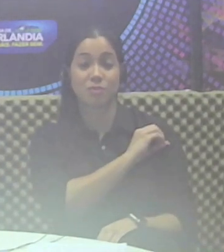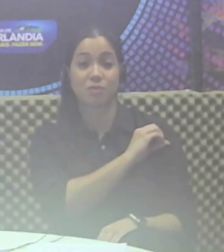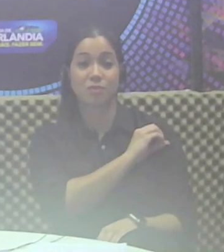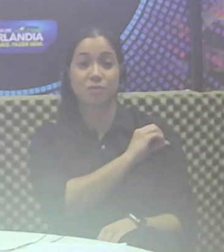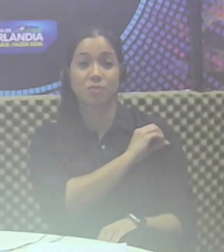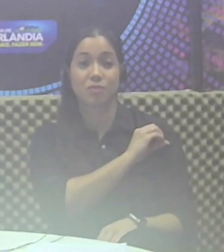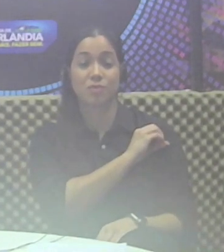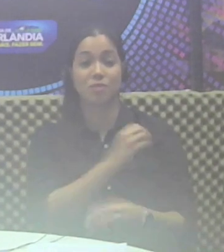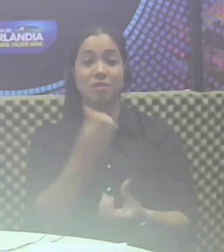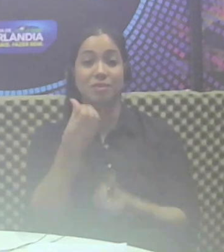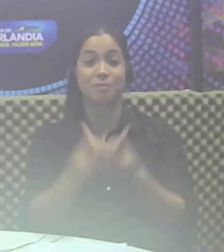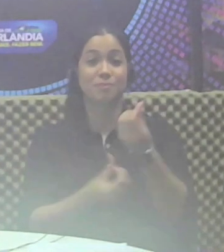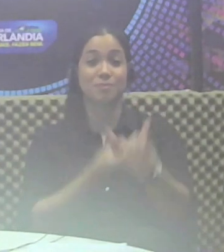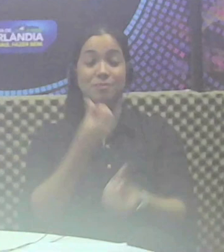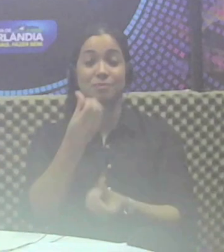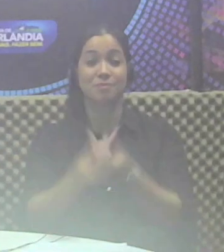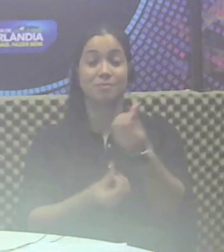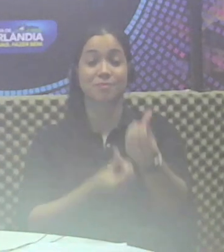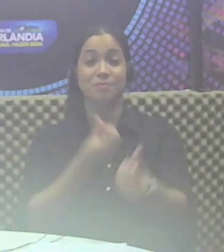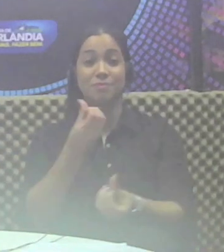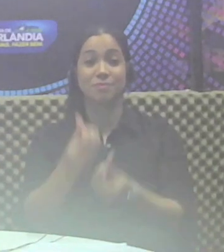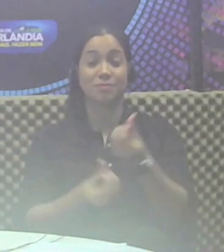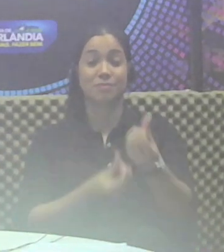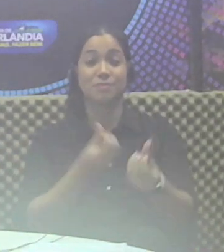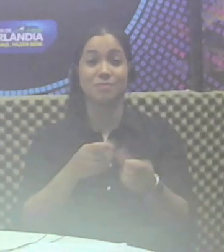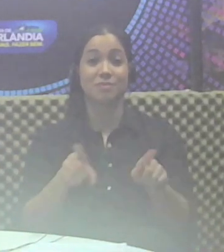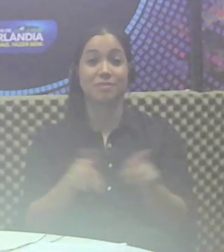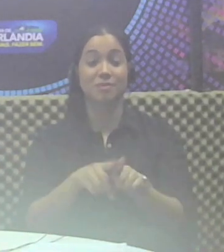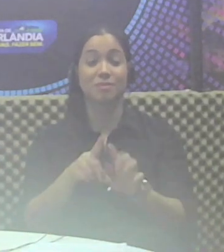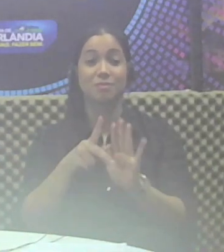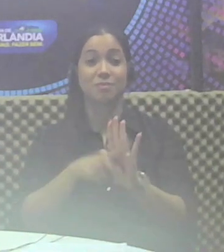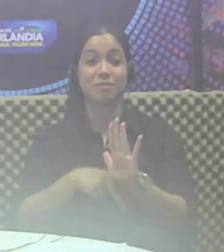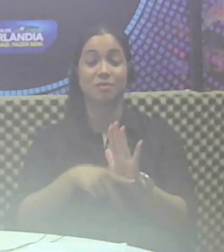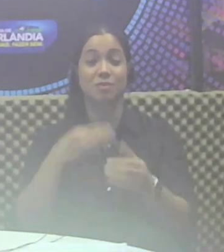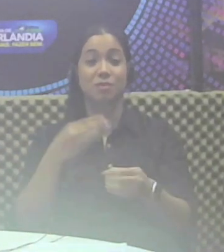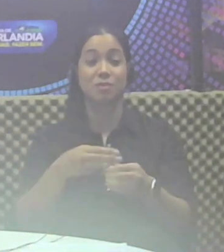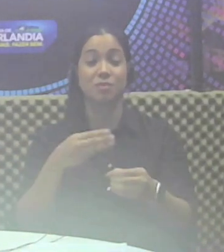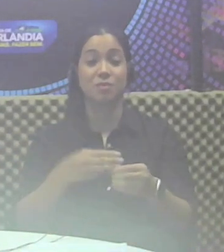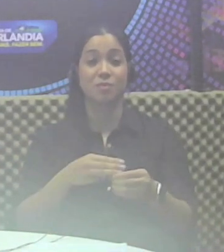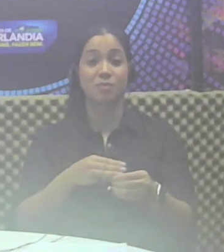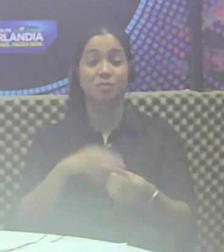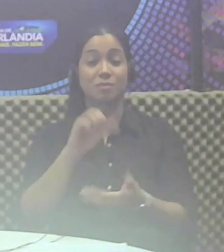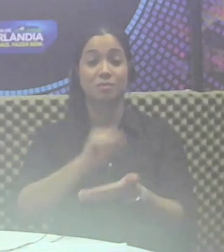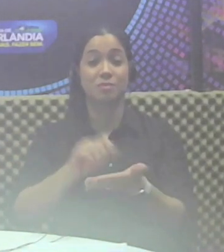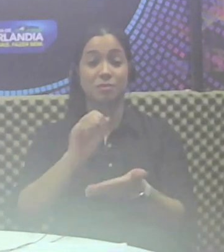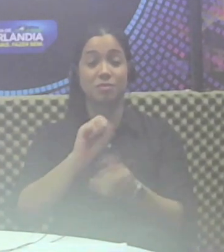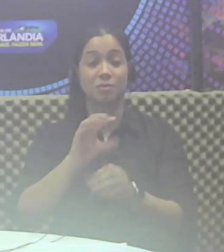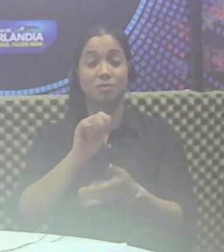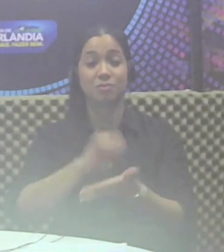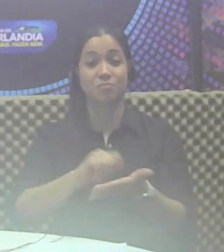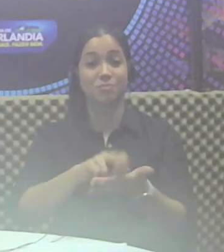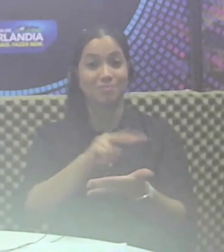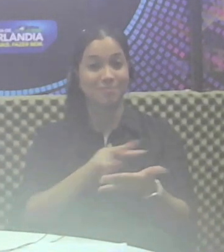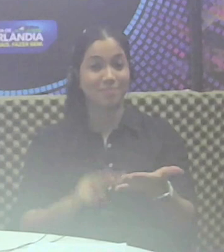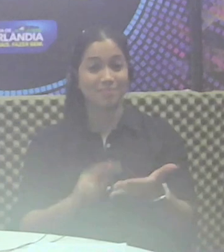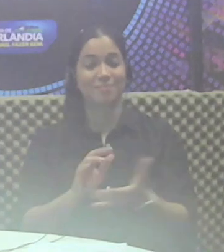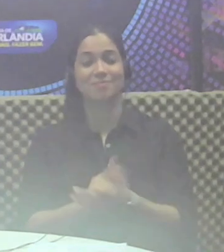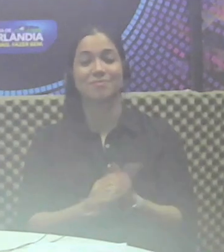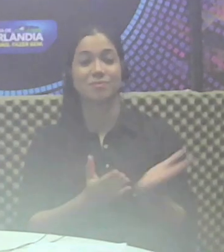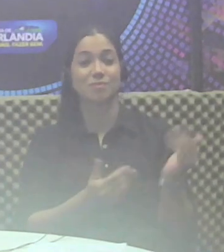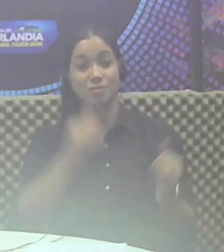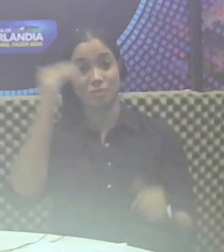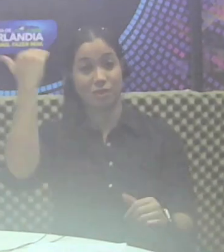educação de jovens e adultos, e o Programa Municipal de Alfabetização de Jovens e Adultos. Das